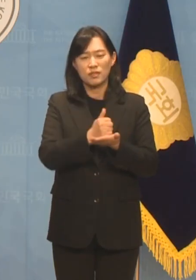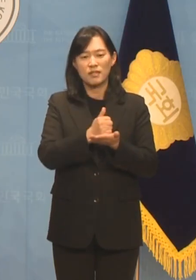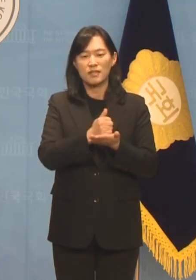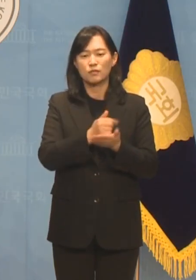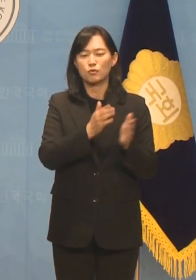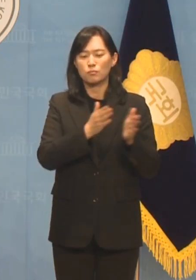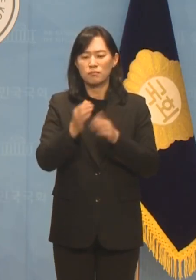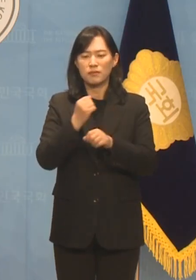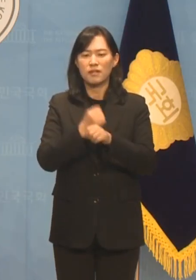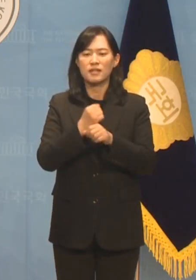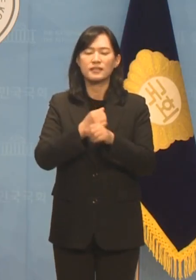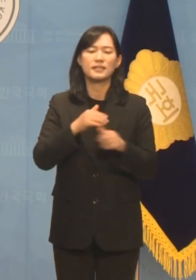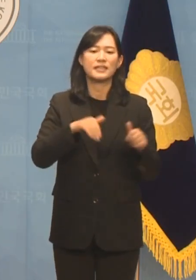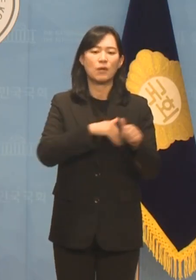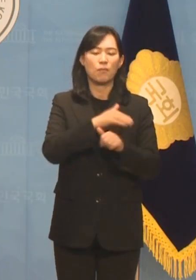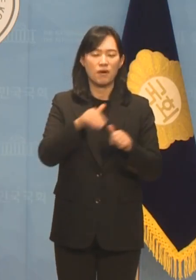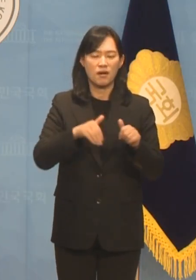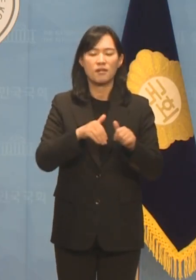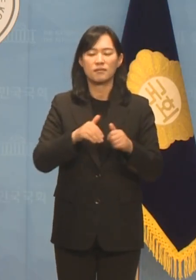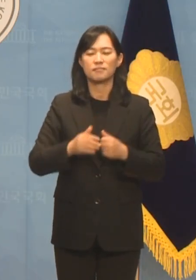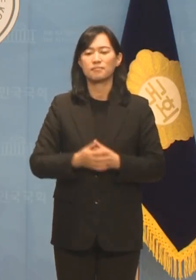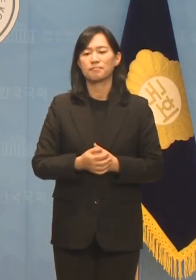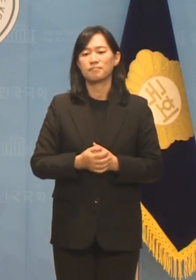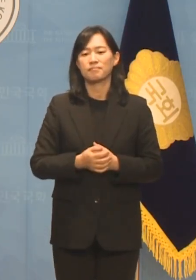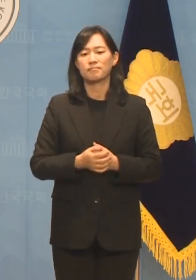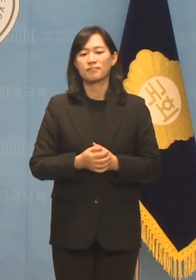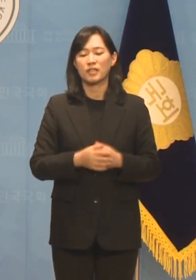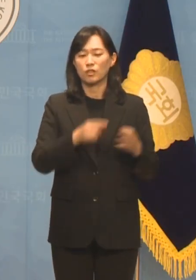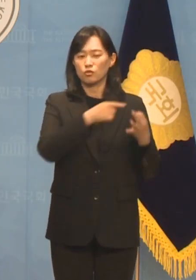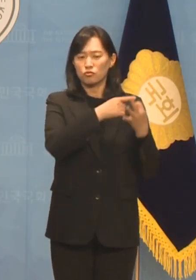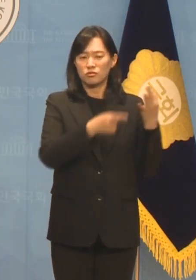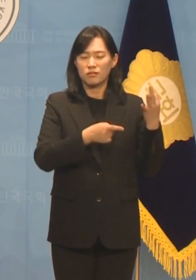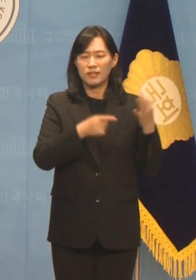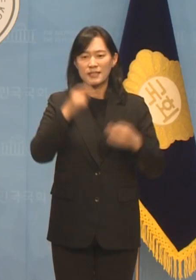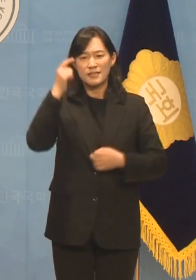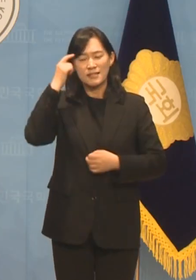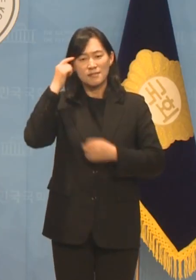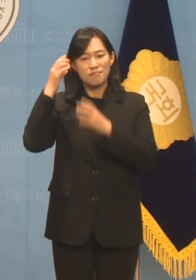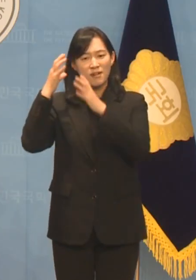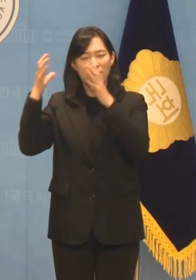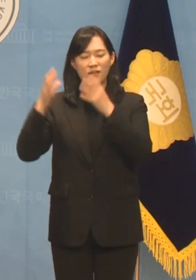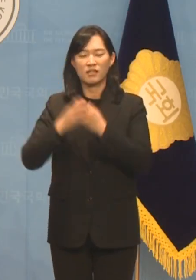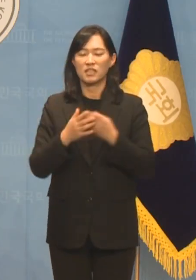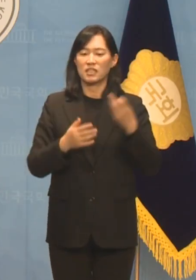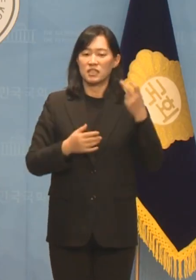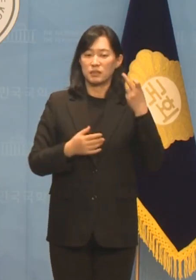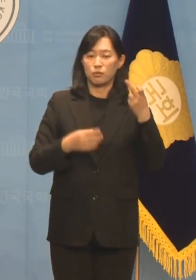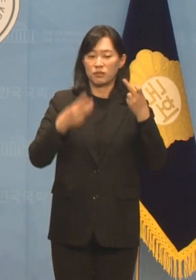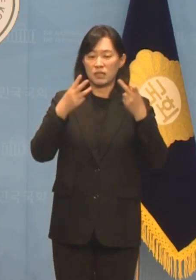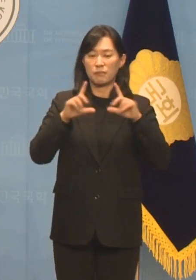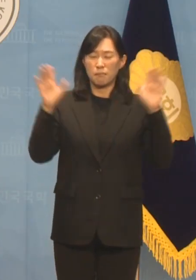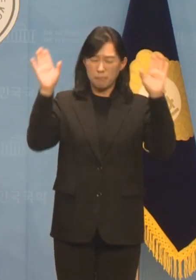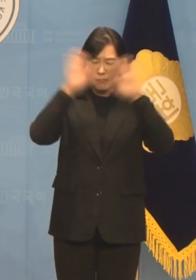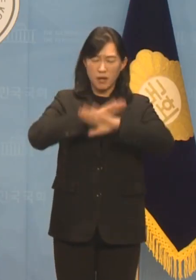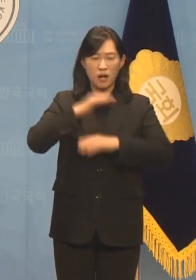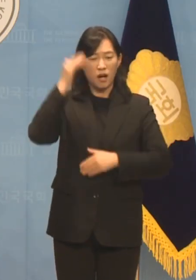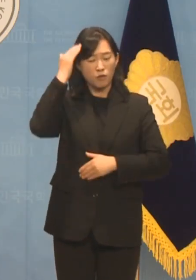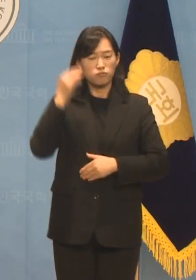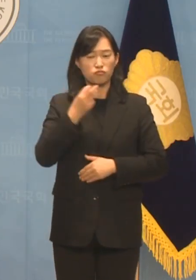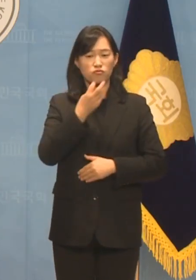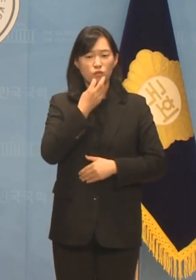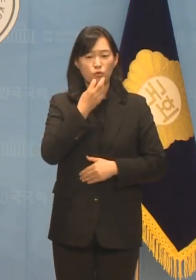볼 수밖에 없습니다. 윤석열의 망상에 지난 12월 3일 밤 대한민국 수도